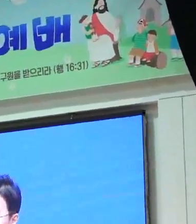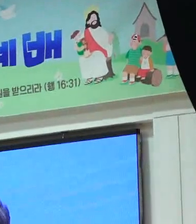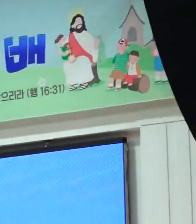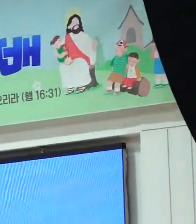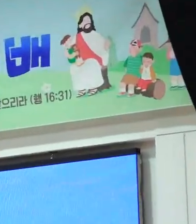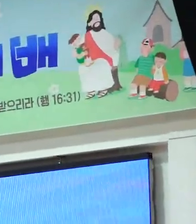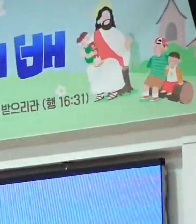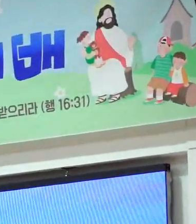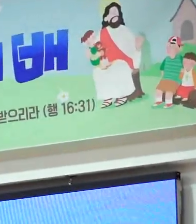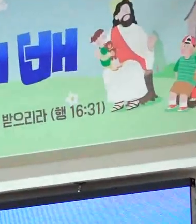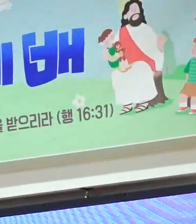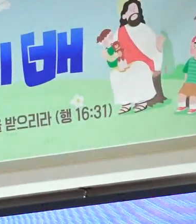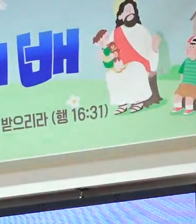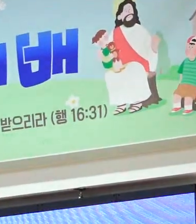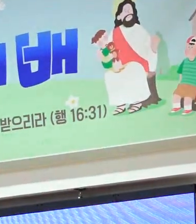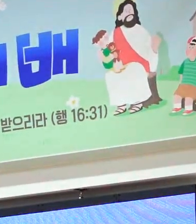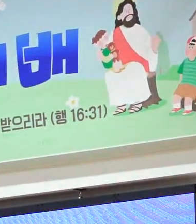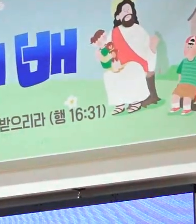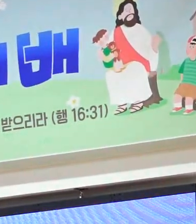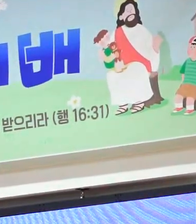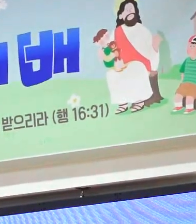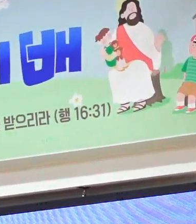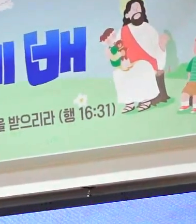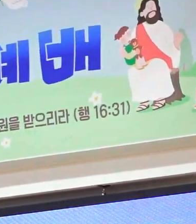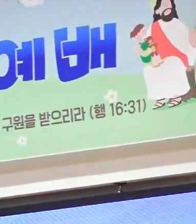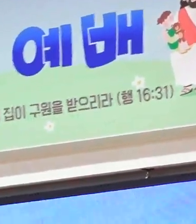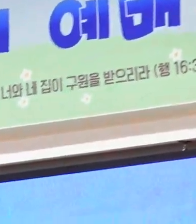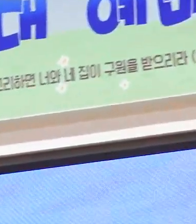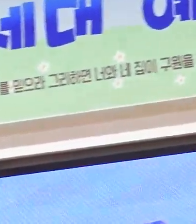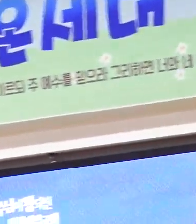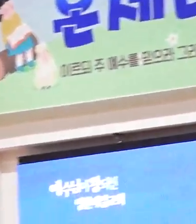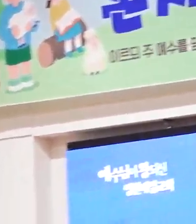가지가 남아 있습니다. 우리